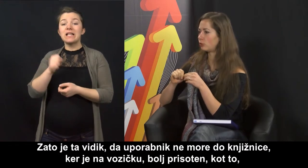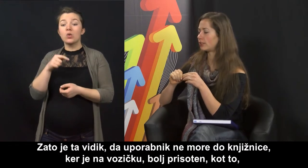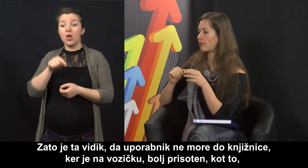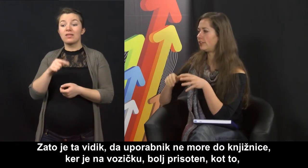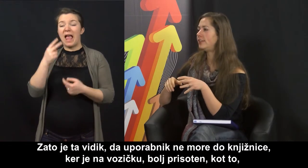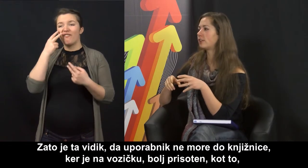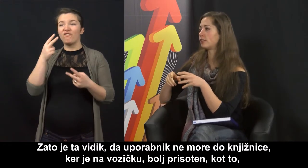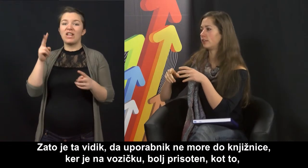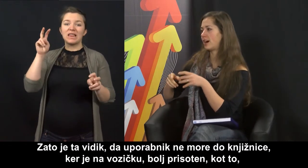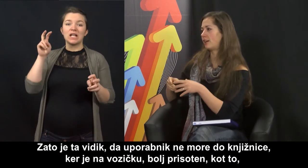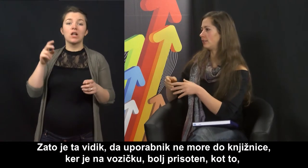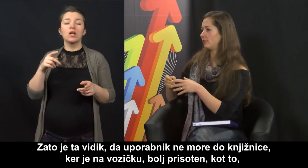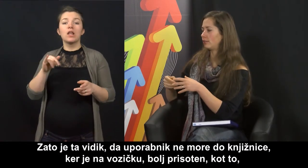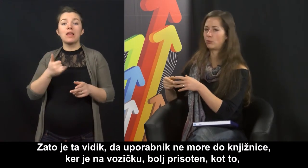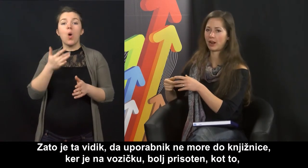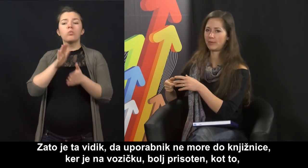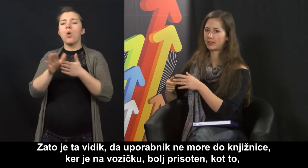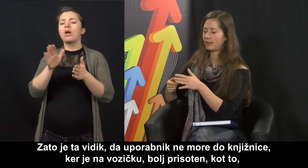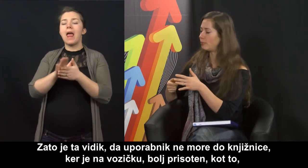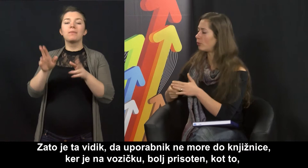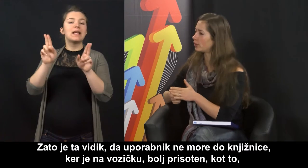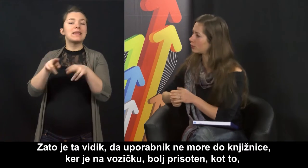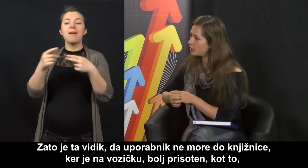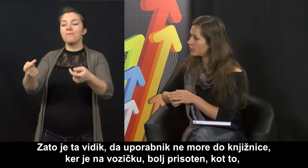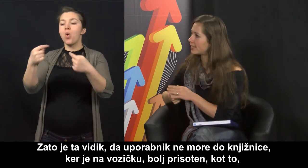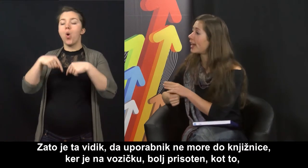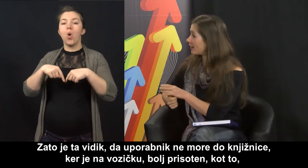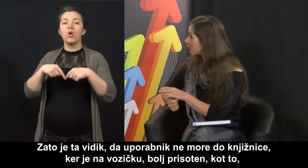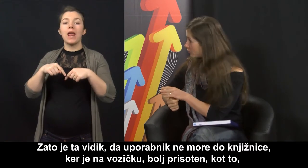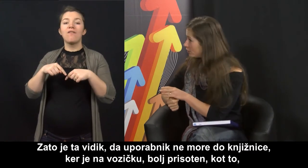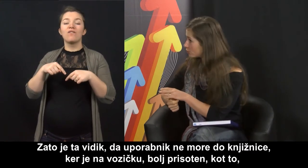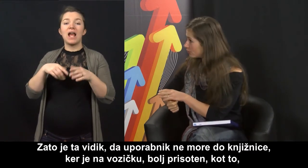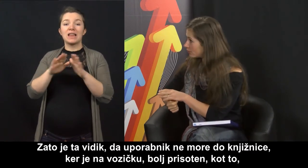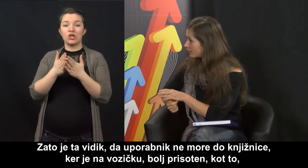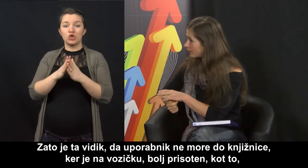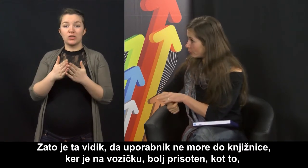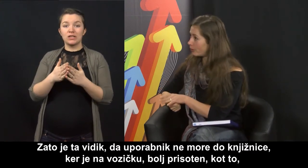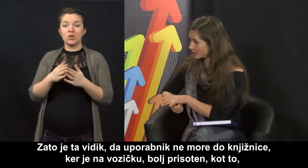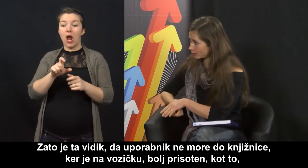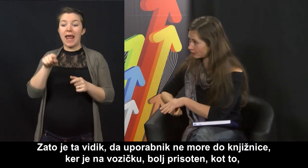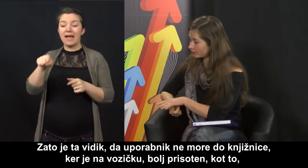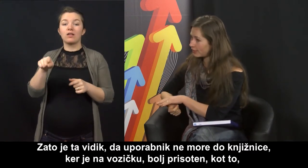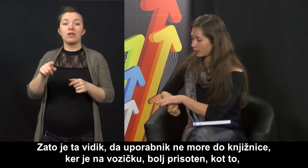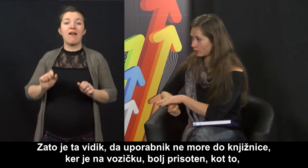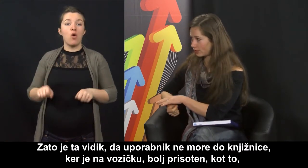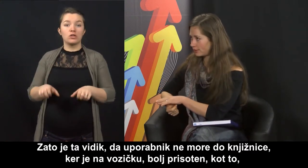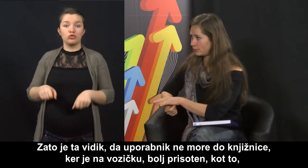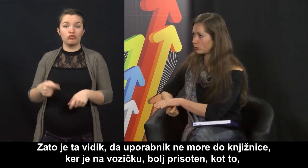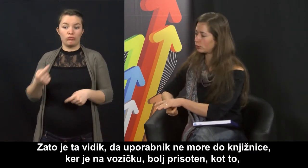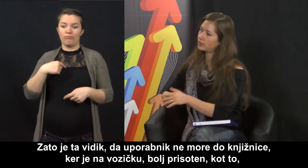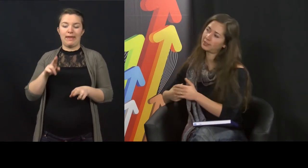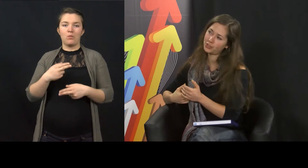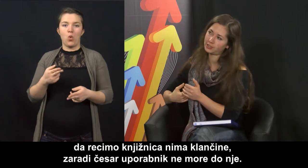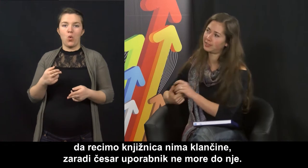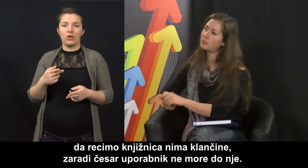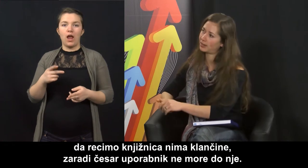In zato je ta vidik, da uporabnik ne more do knjižnice, ker je na vozičku, bolj prisoten kot recimo